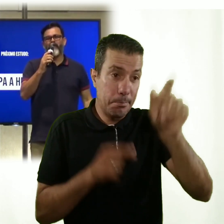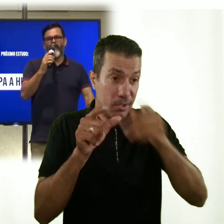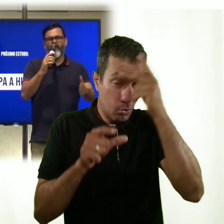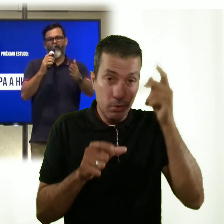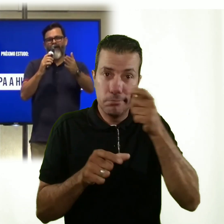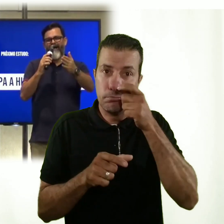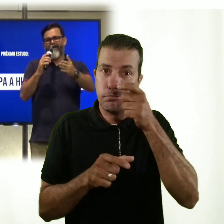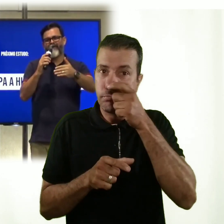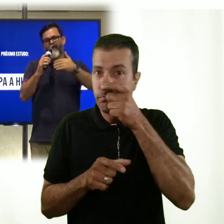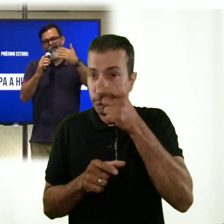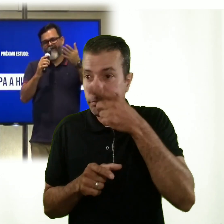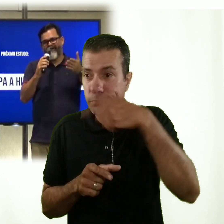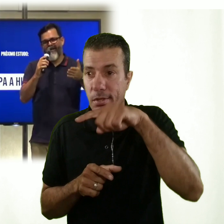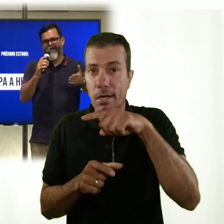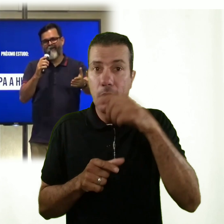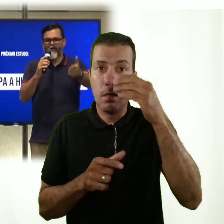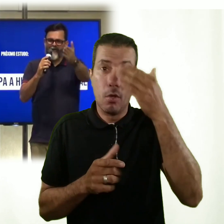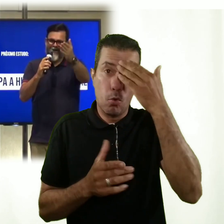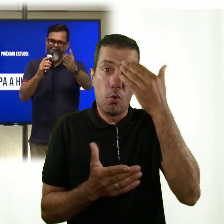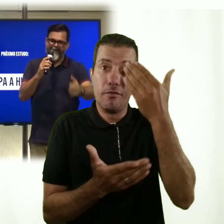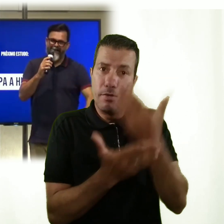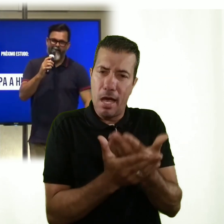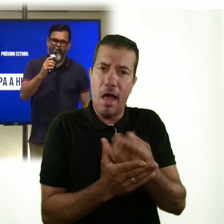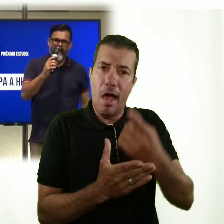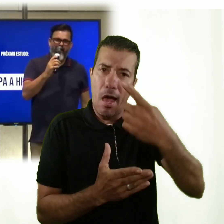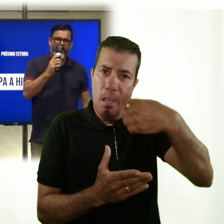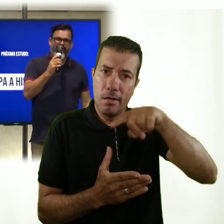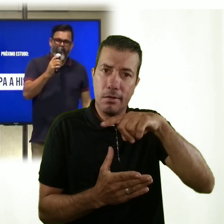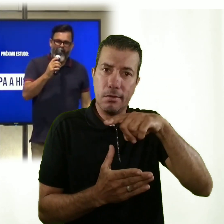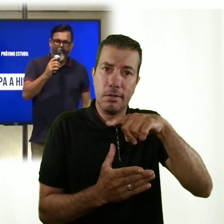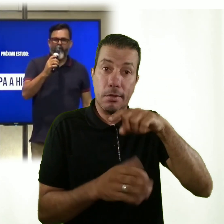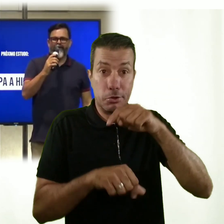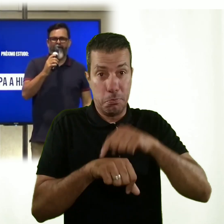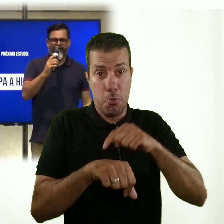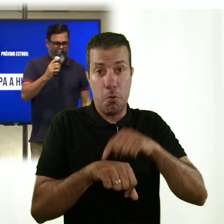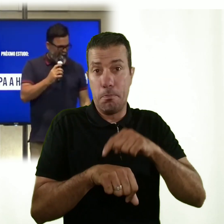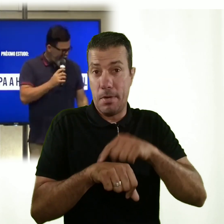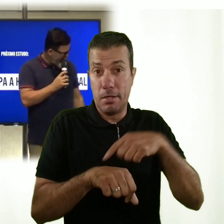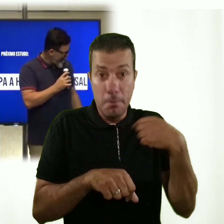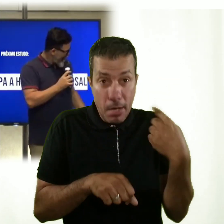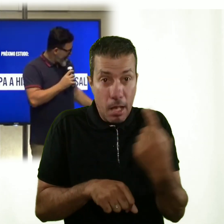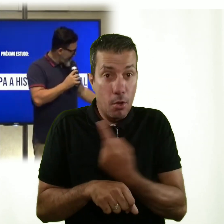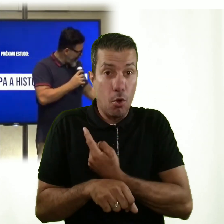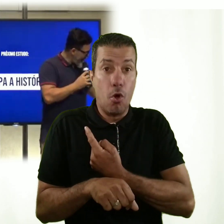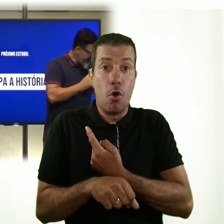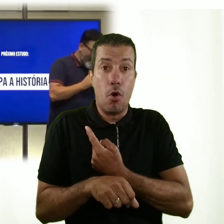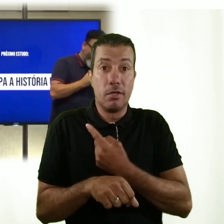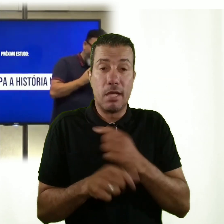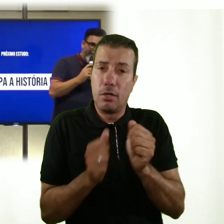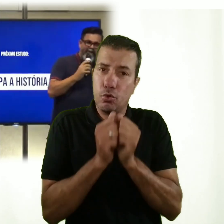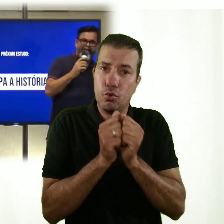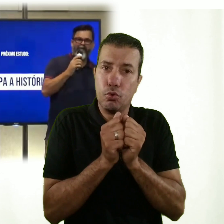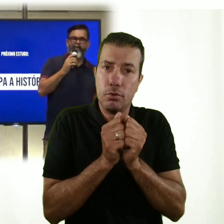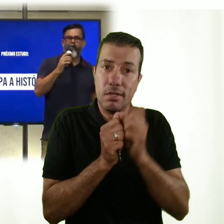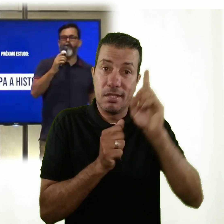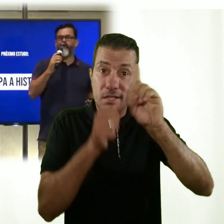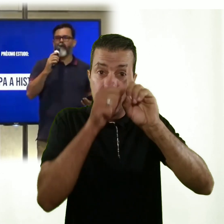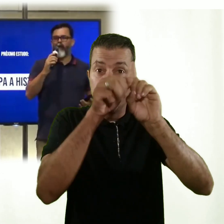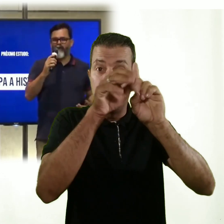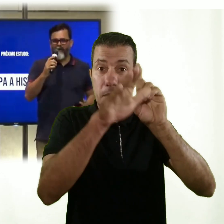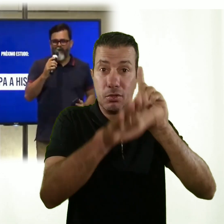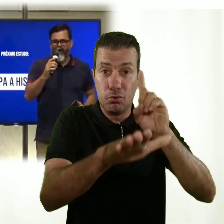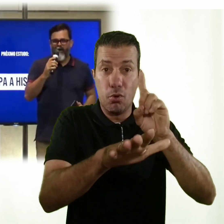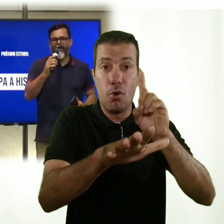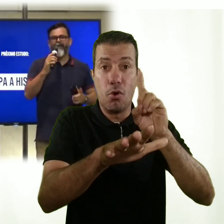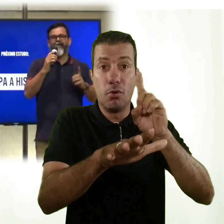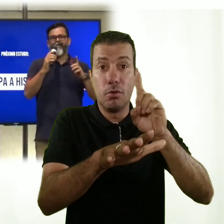Muito obrigado por confiarem, por acreditarem, por cederem esse tempo para nós e por estarem aqui conosco. Que Deus te abençoe, que você esteja conosco